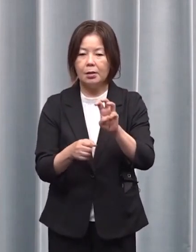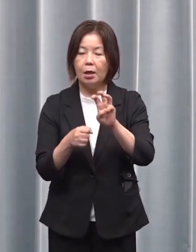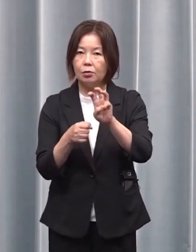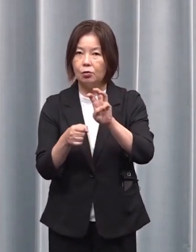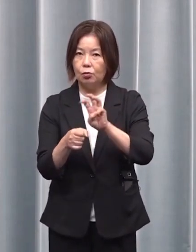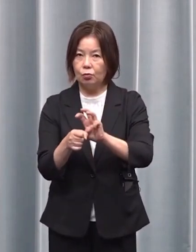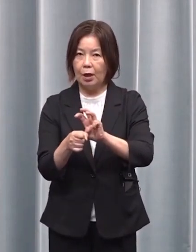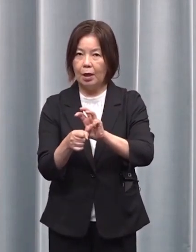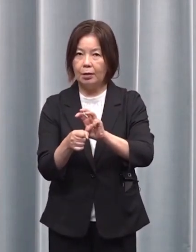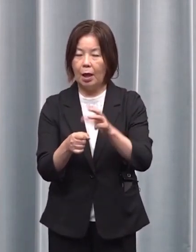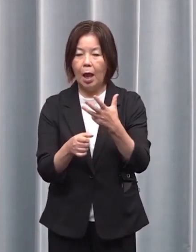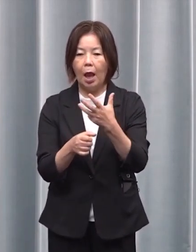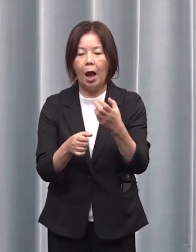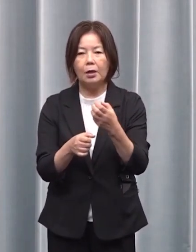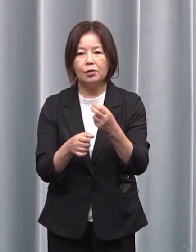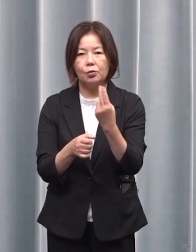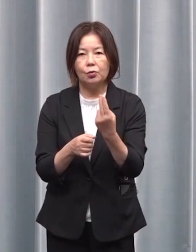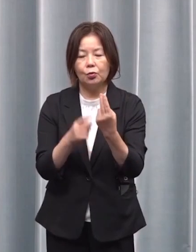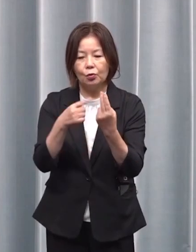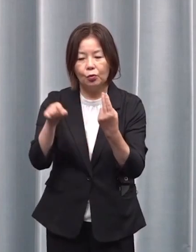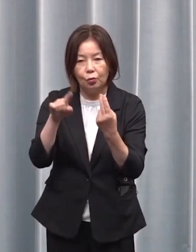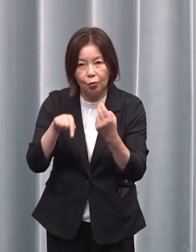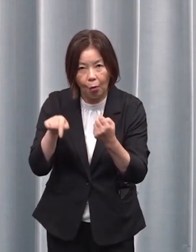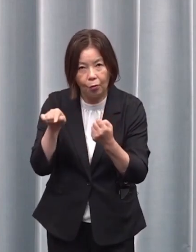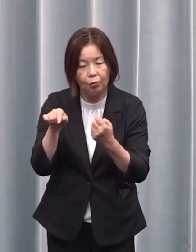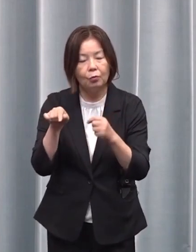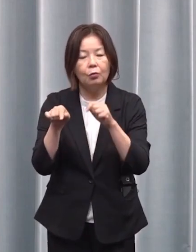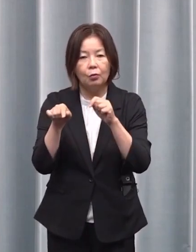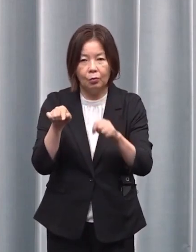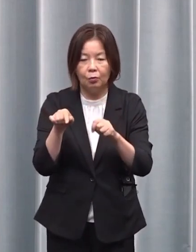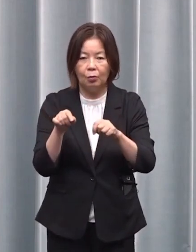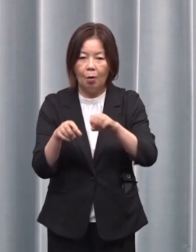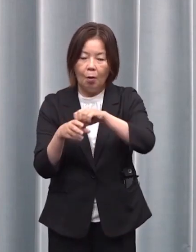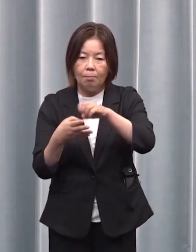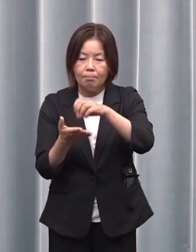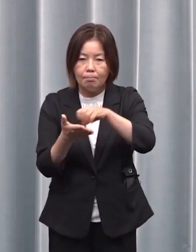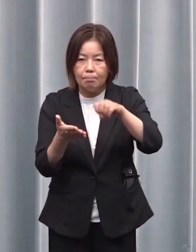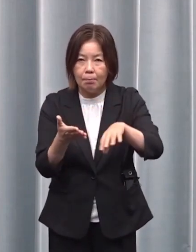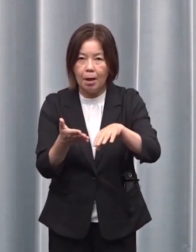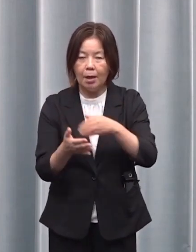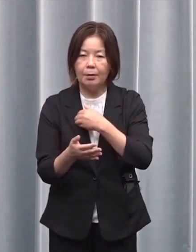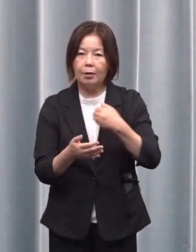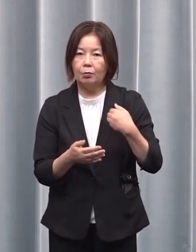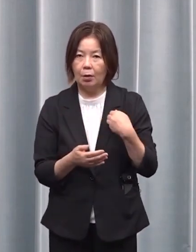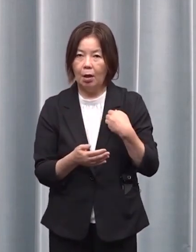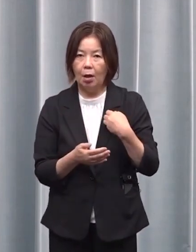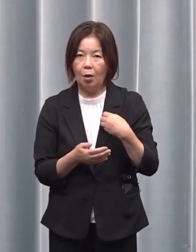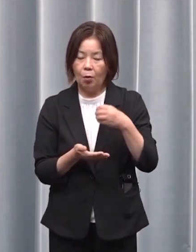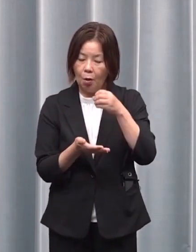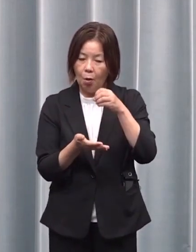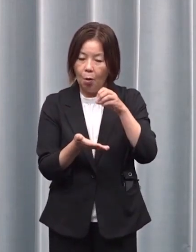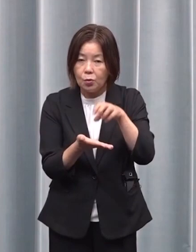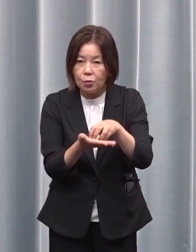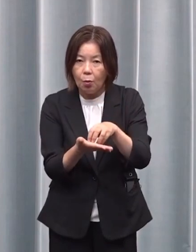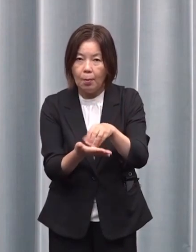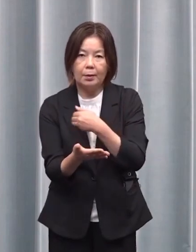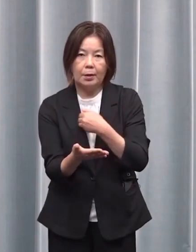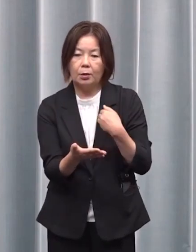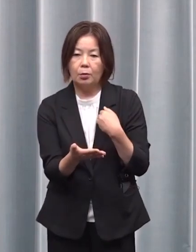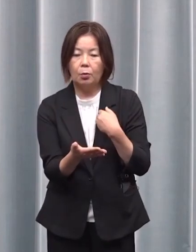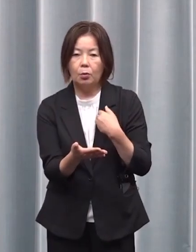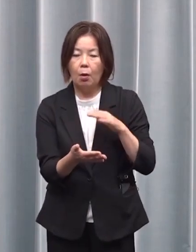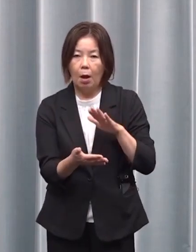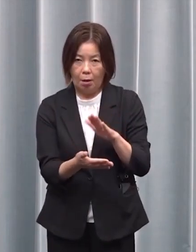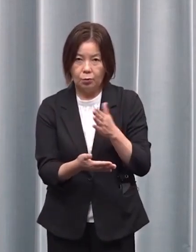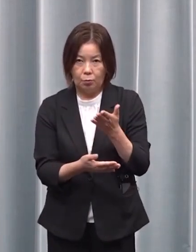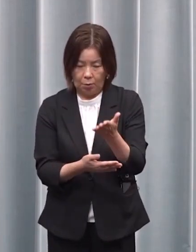の、デブリが取り除けるということは何一つその証明できるものが現状ないんじゃないでしょうか。すると海洋放